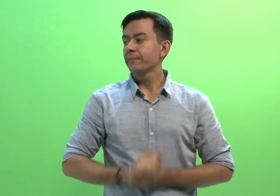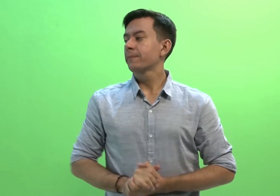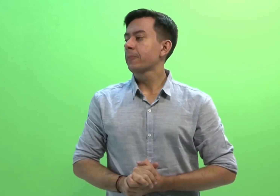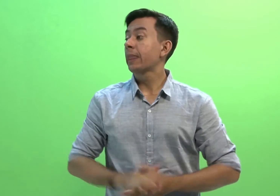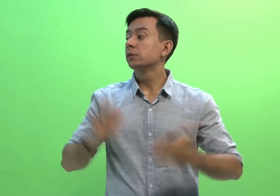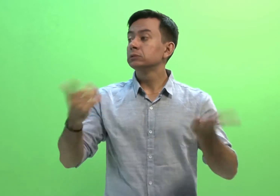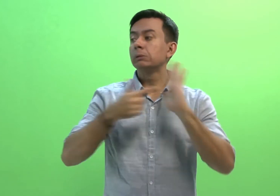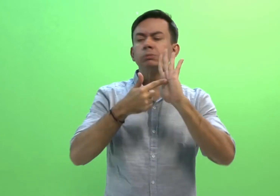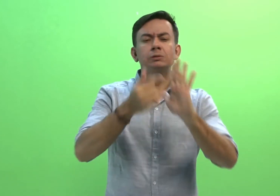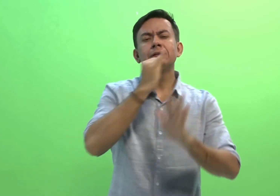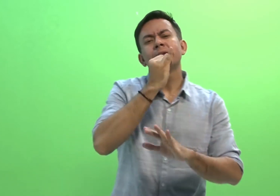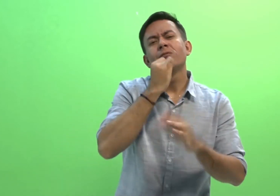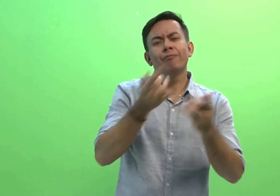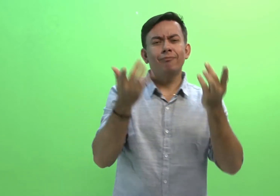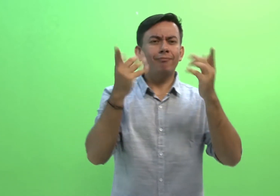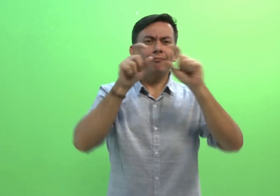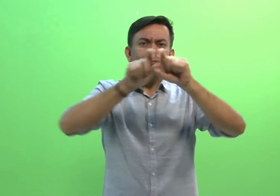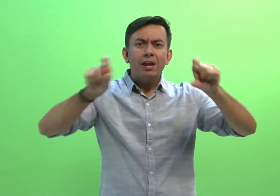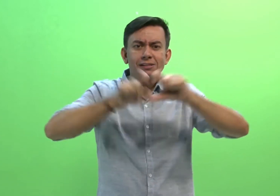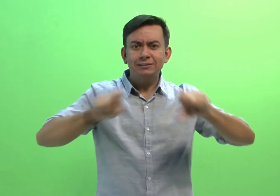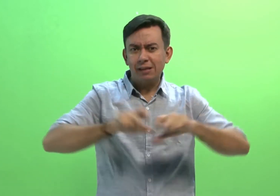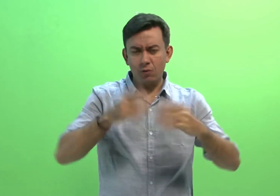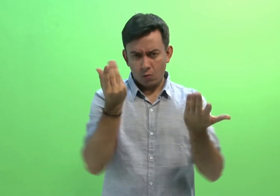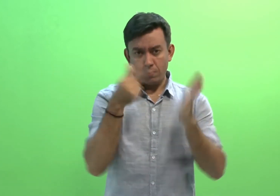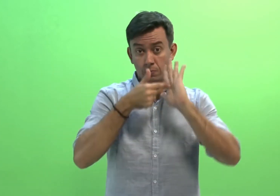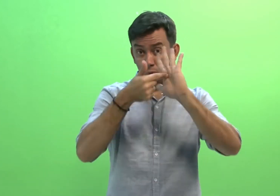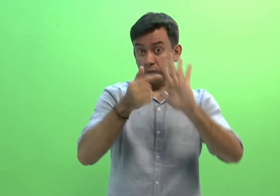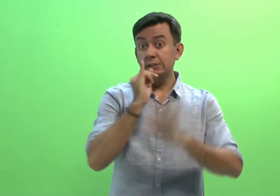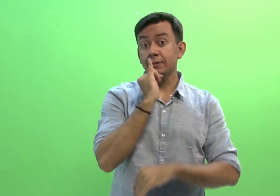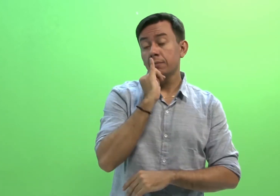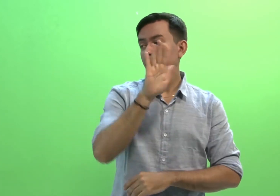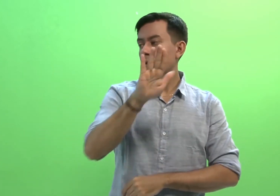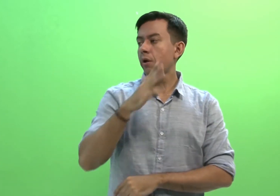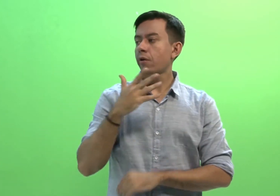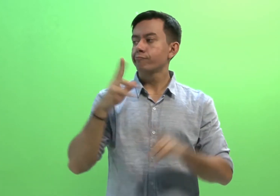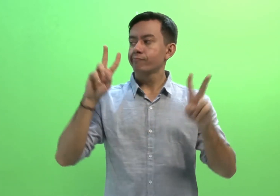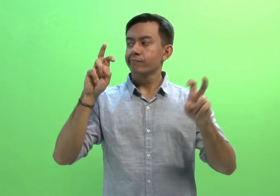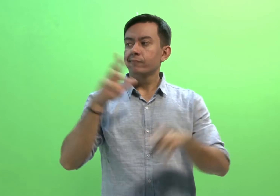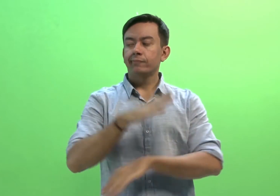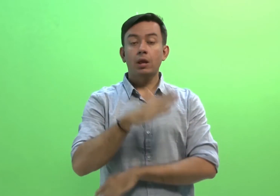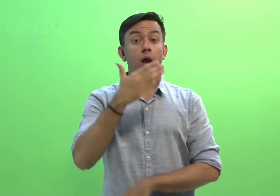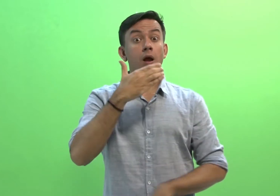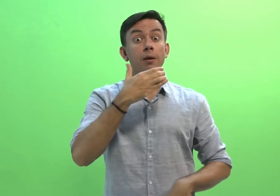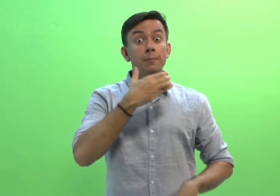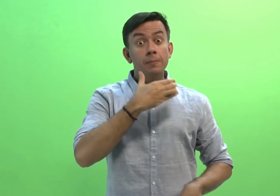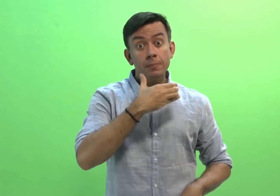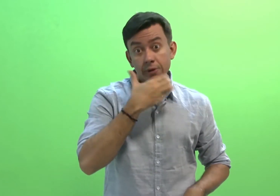também, debater essa opinião alheia. Um exemplo de frase, Vou mostrar para vocês um exemplo.